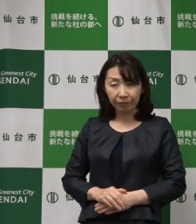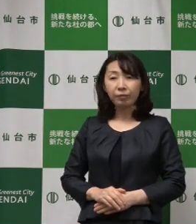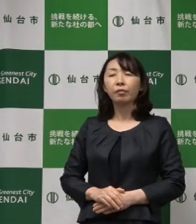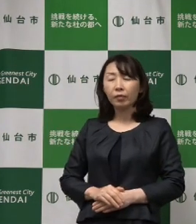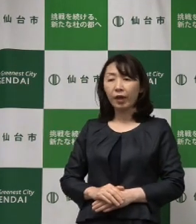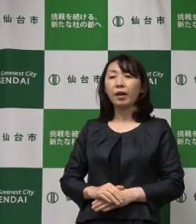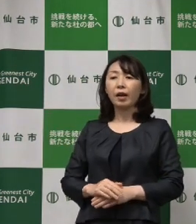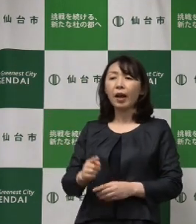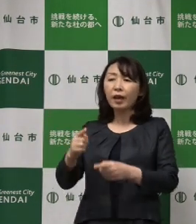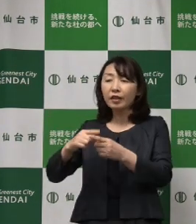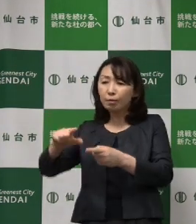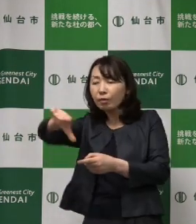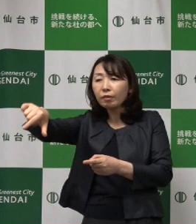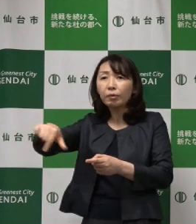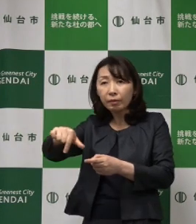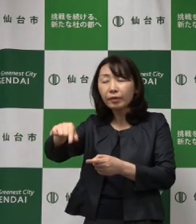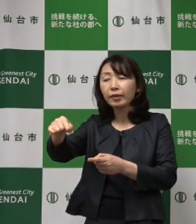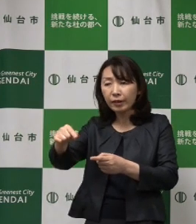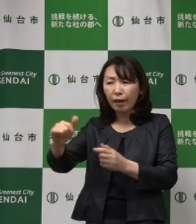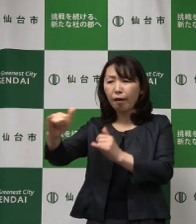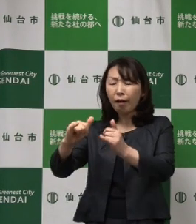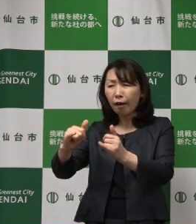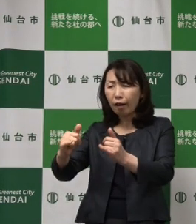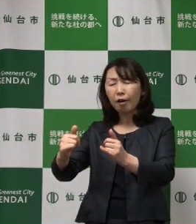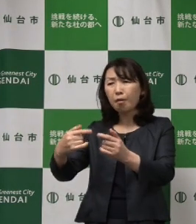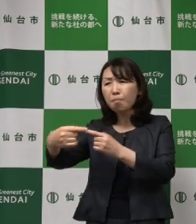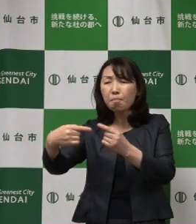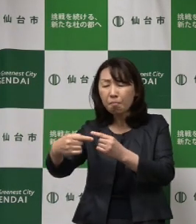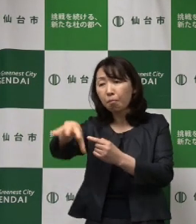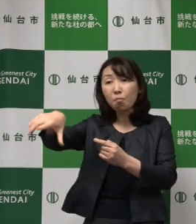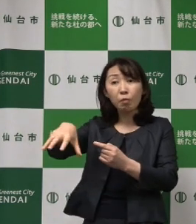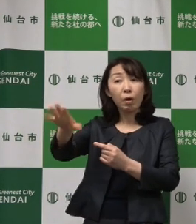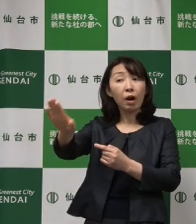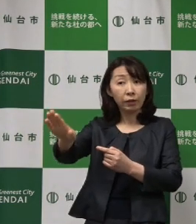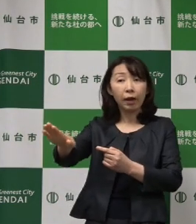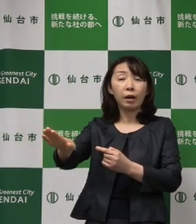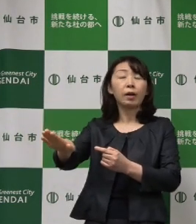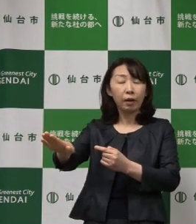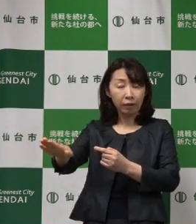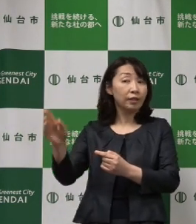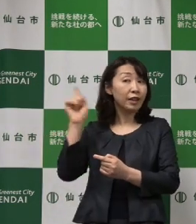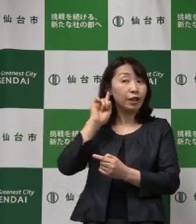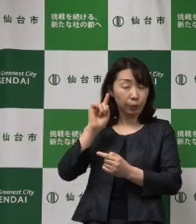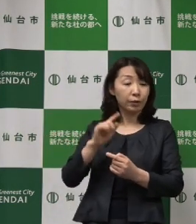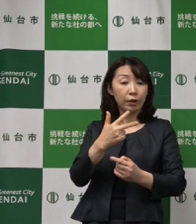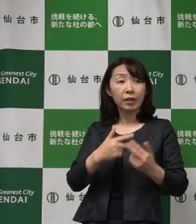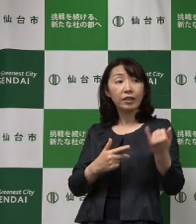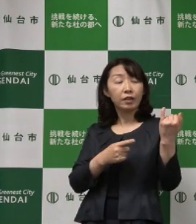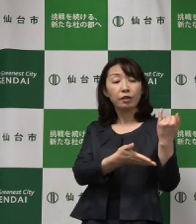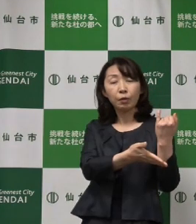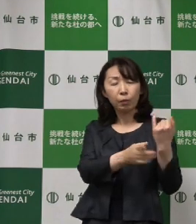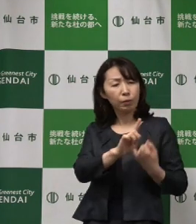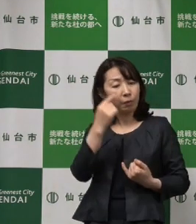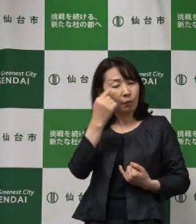発生したりですとか、いろんなことがあったと思うんですけども、市長は昨日の様子をどのようにご覧になっておりましたか。 私は公